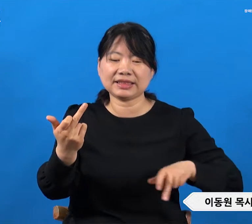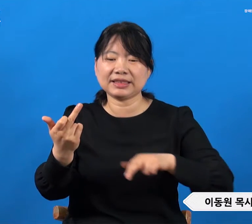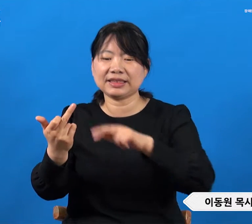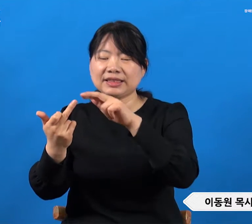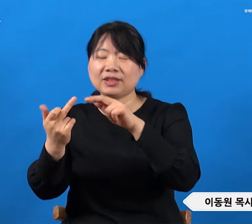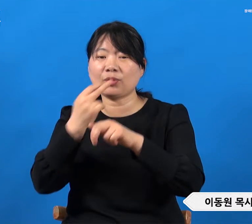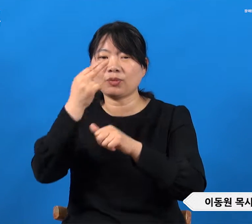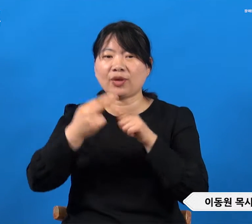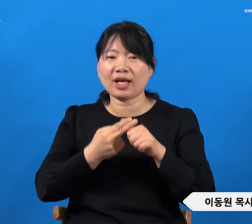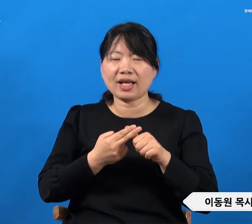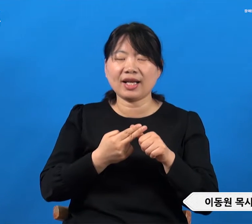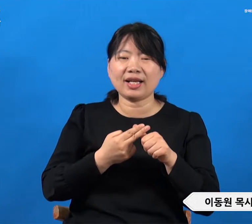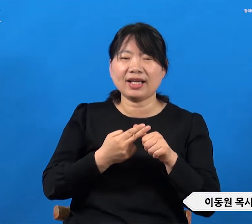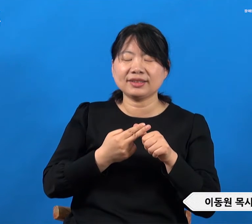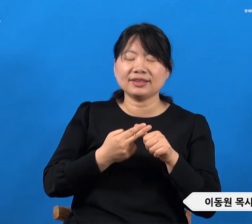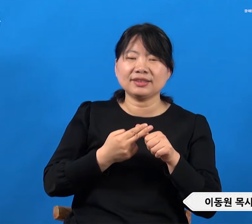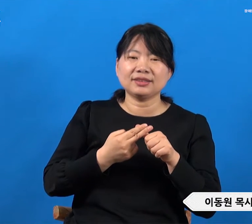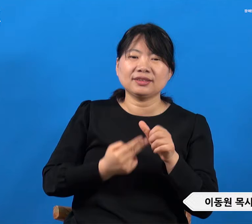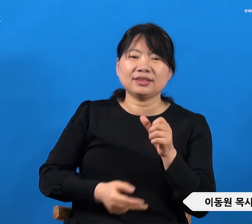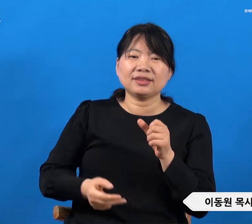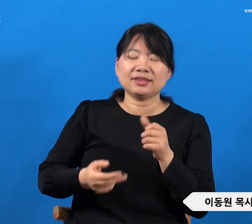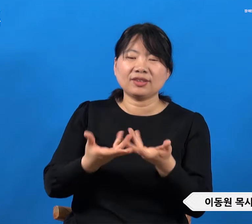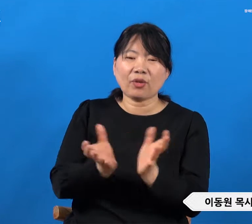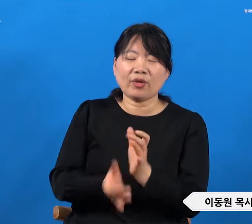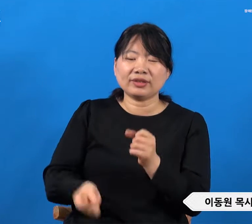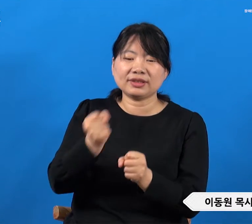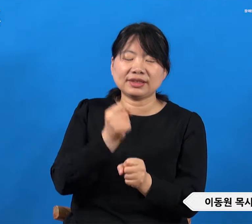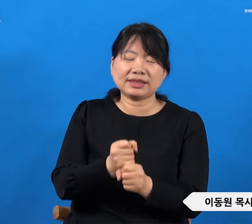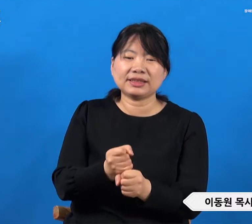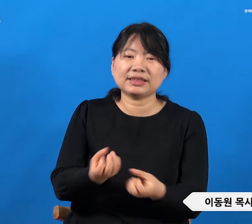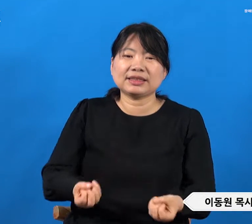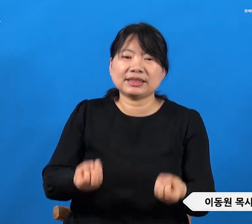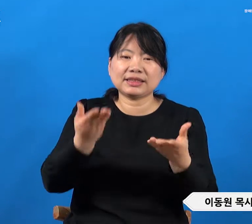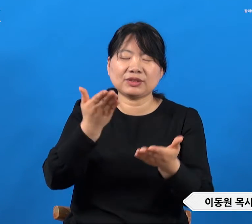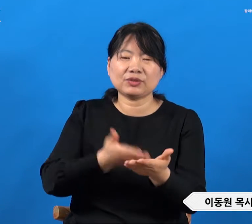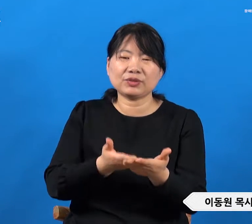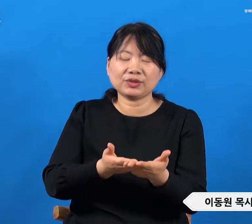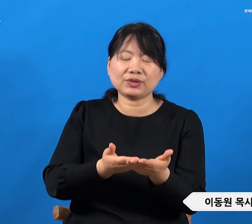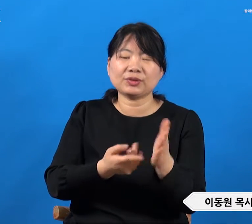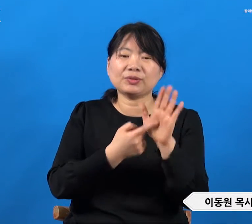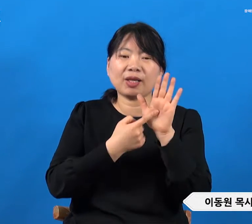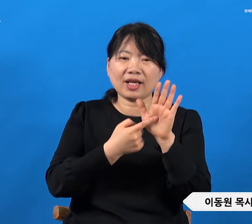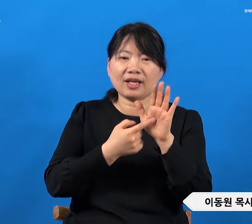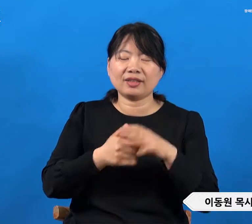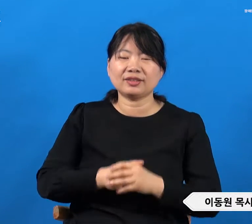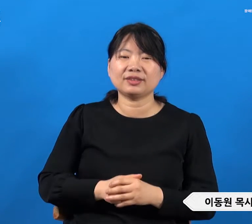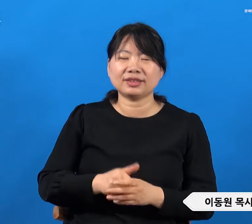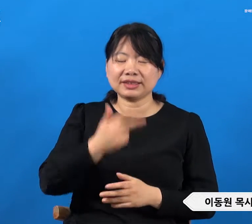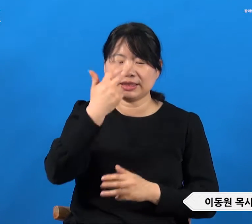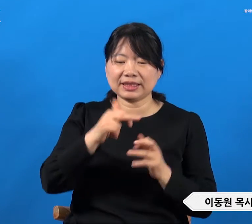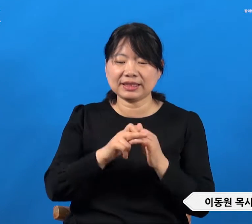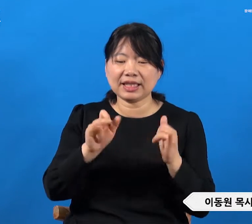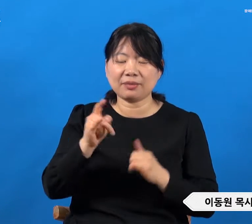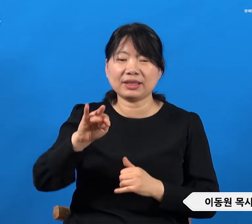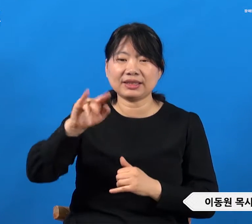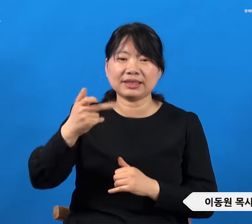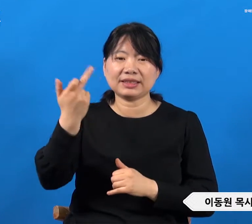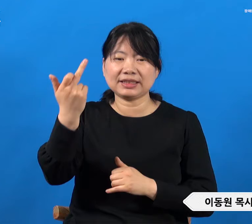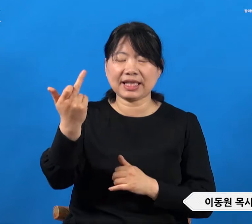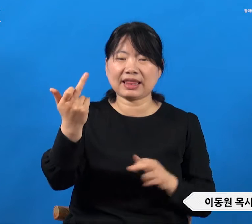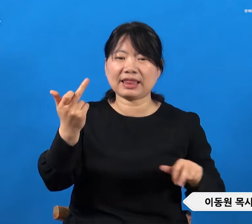정상에 도전하는 원정 발대식이 뉴스에 보도되었습니다. 시각장애인이 에베레스트 정상을?